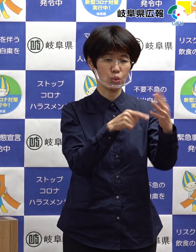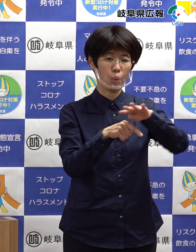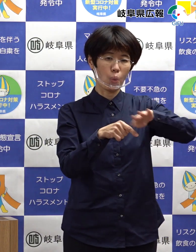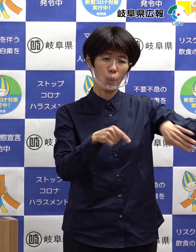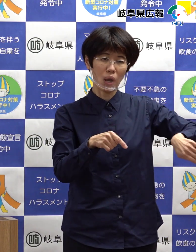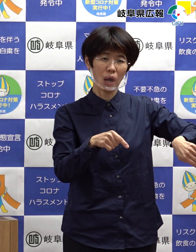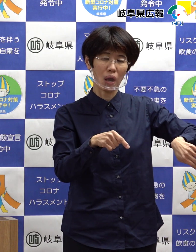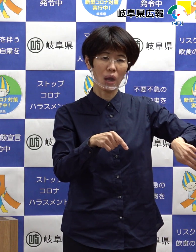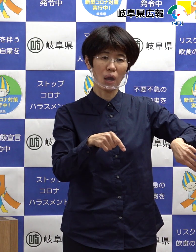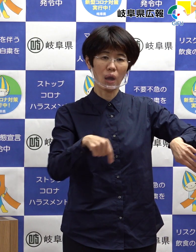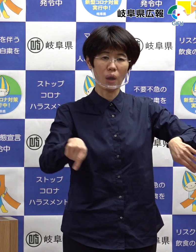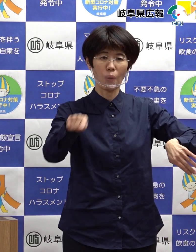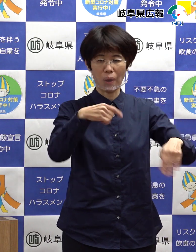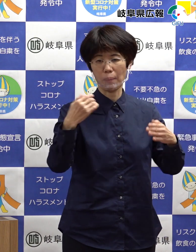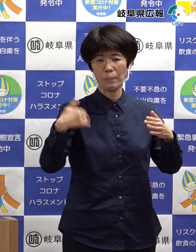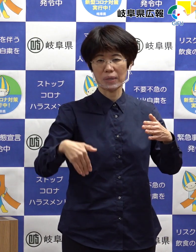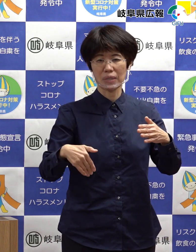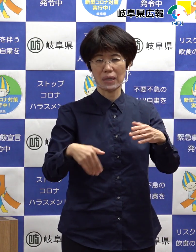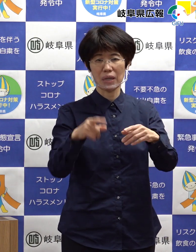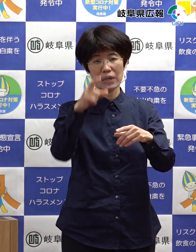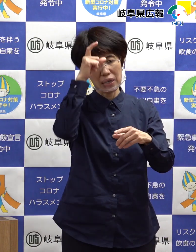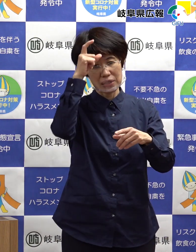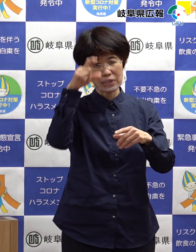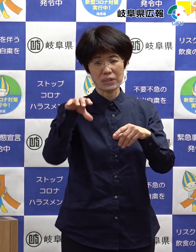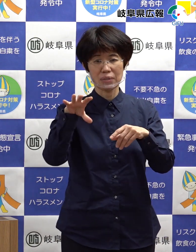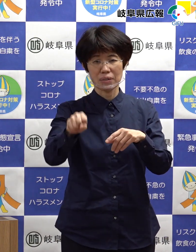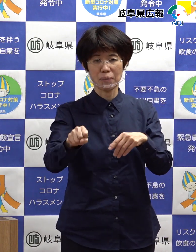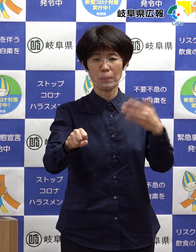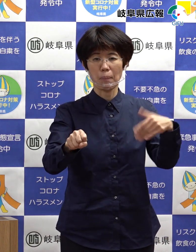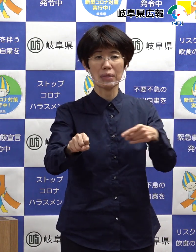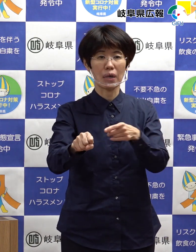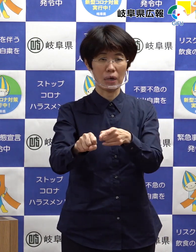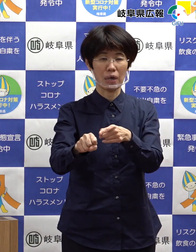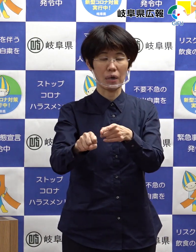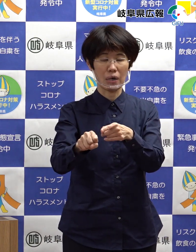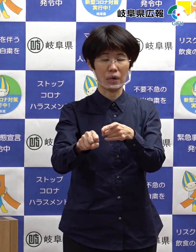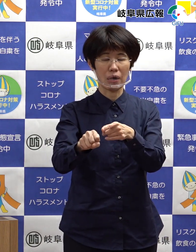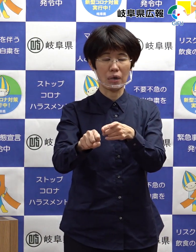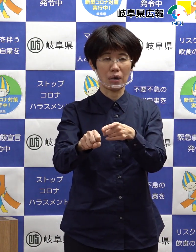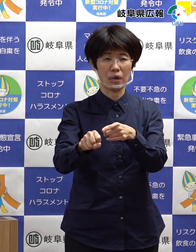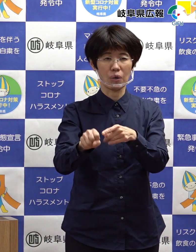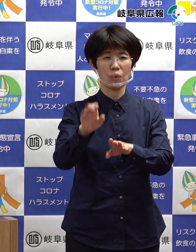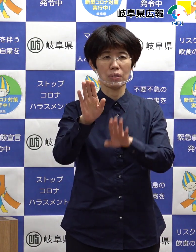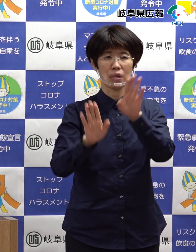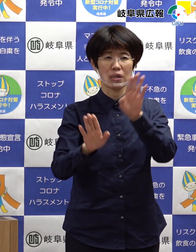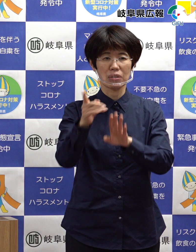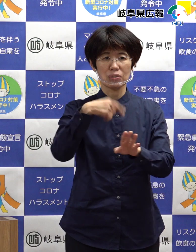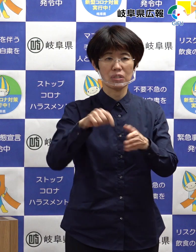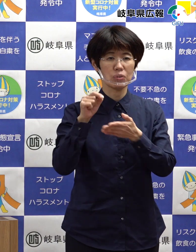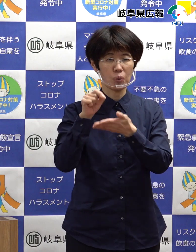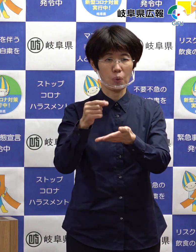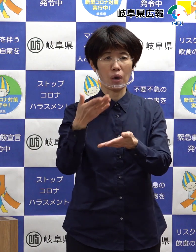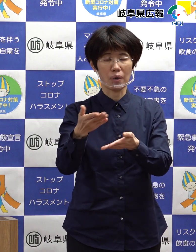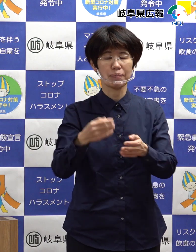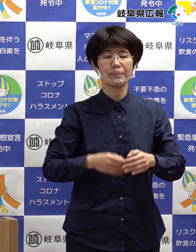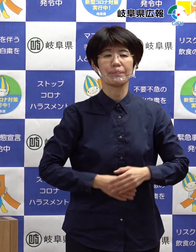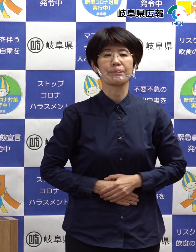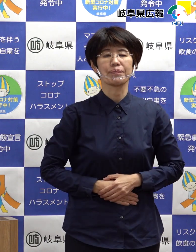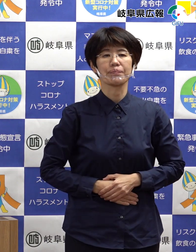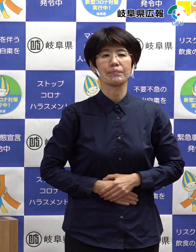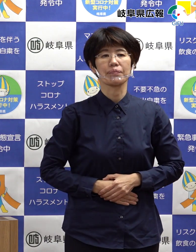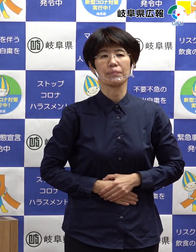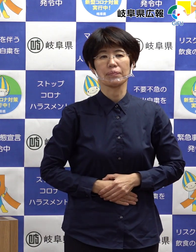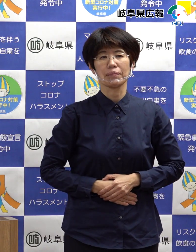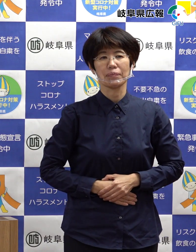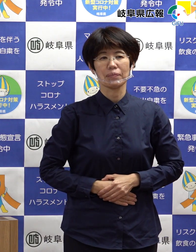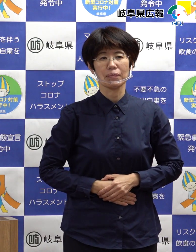以外の方たちについては多分まだ警察の方の捜査っていうのは及んでないと思うんですが、 その点についてはいかがでしょうか。 まあ、そちら の, あ